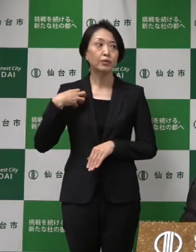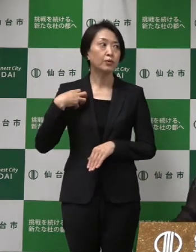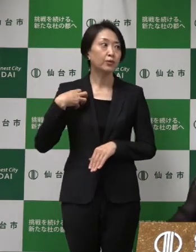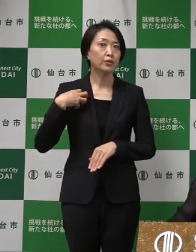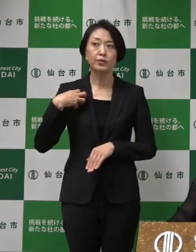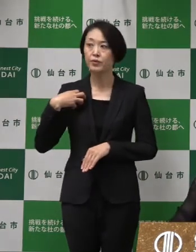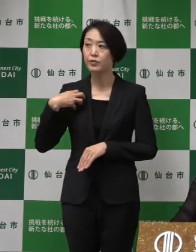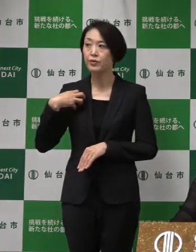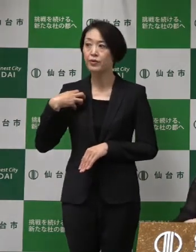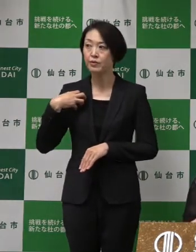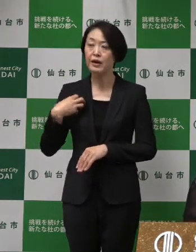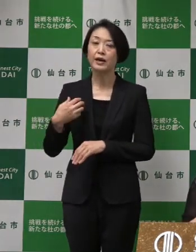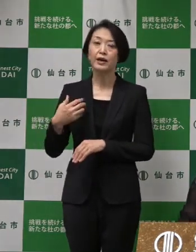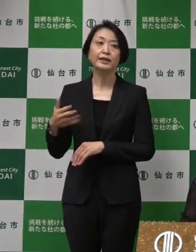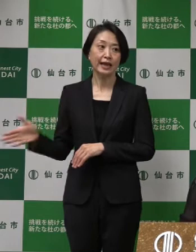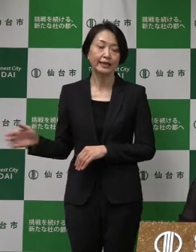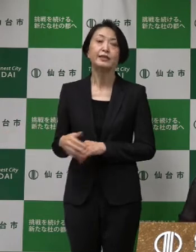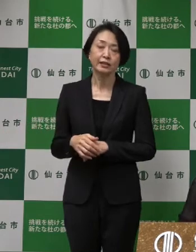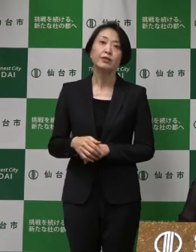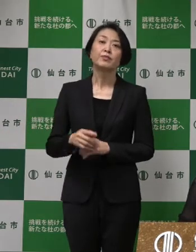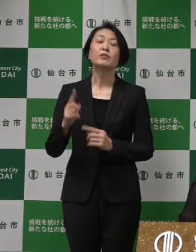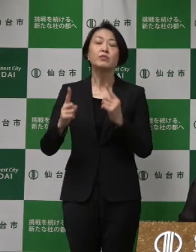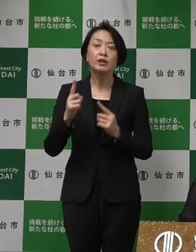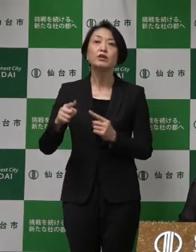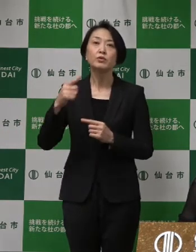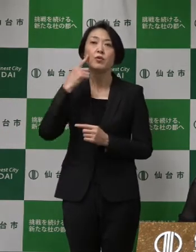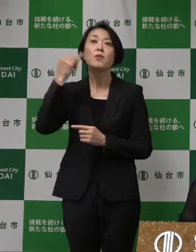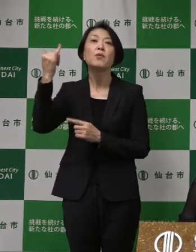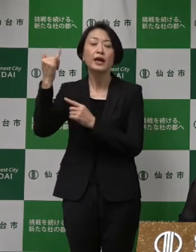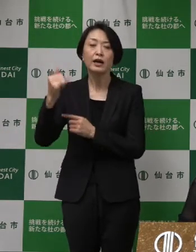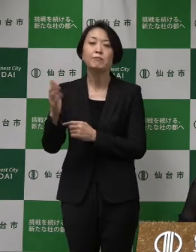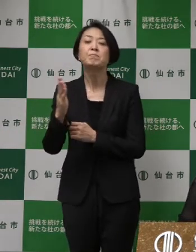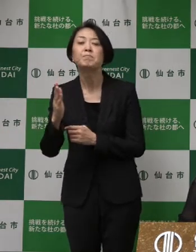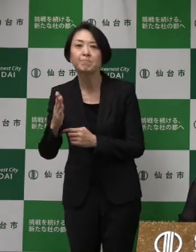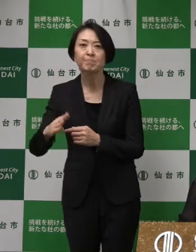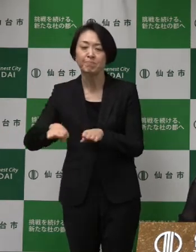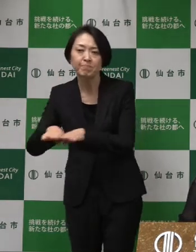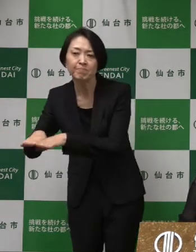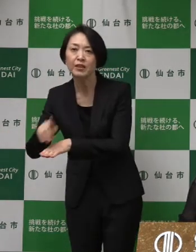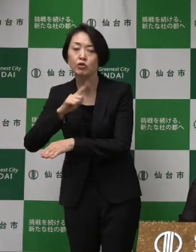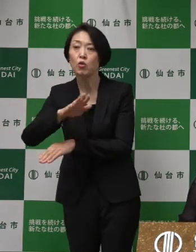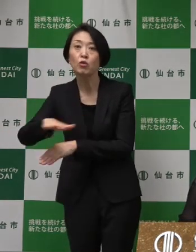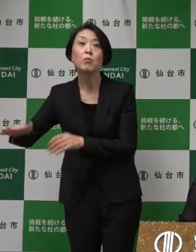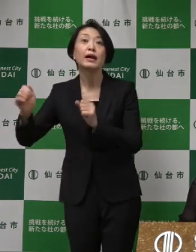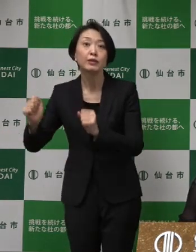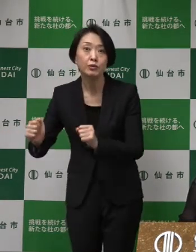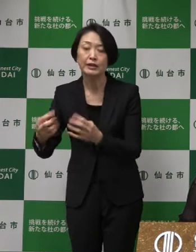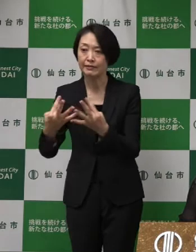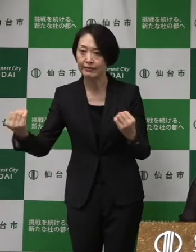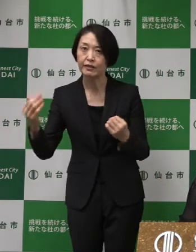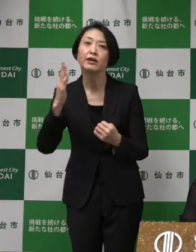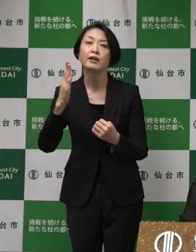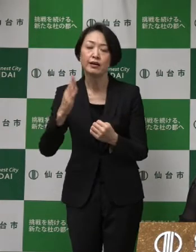教育はしてないんですけども、一定程度いる、そんな多くはありませんけれども、いるのも事実のようです